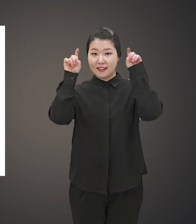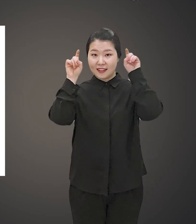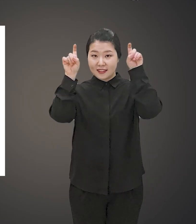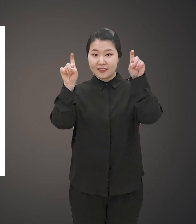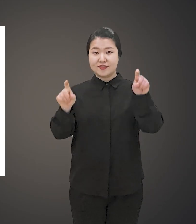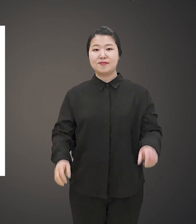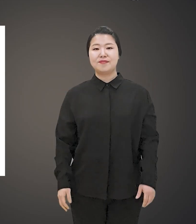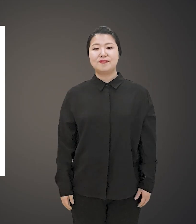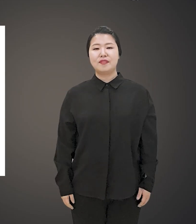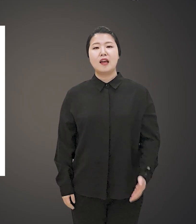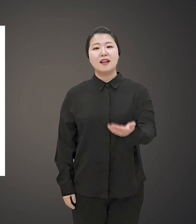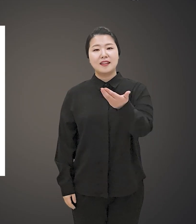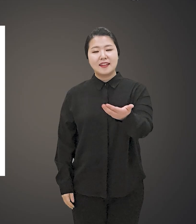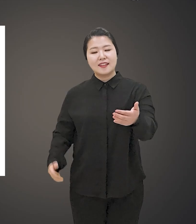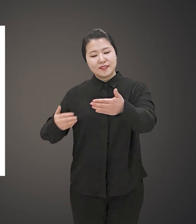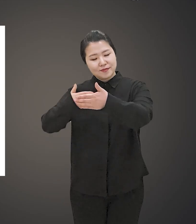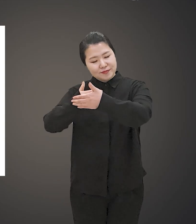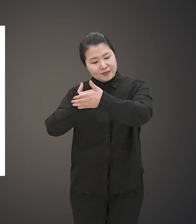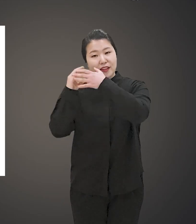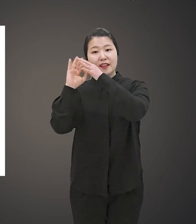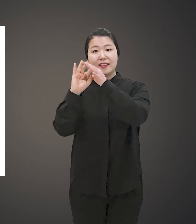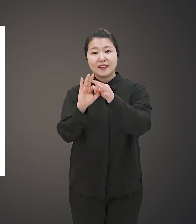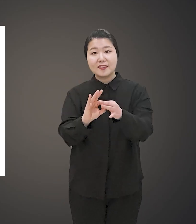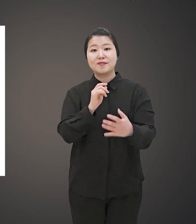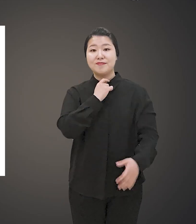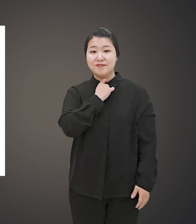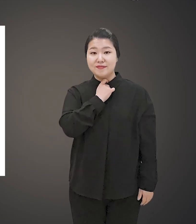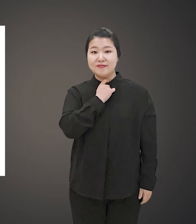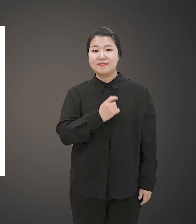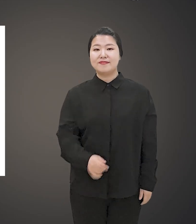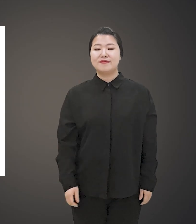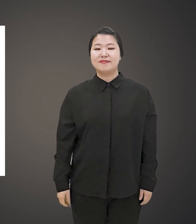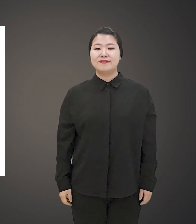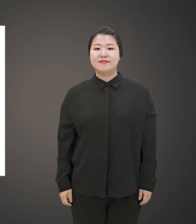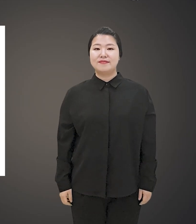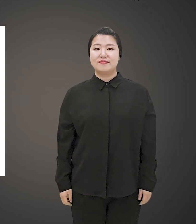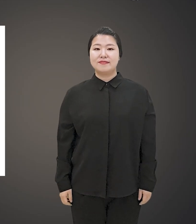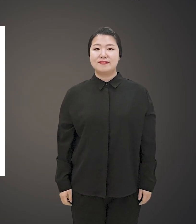양, 쭉 너에게 안겨있고 싶어.